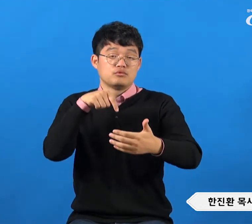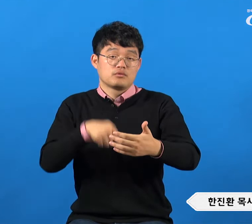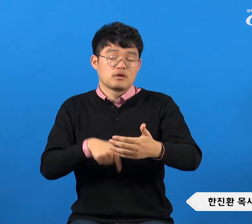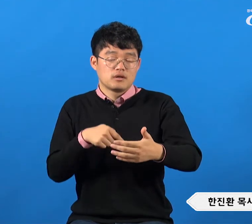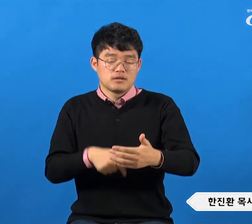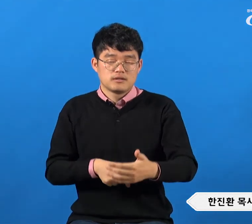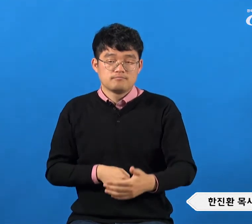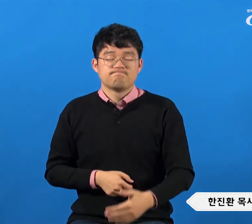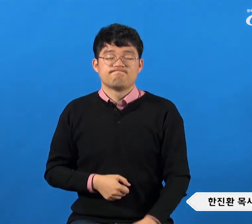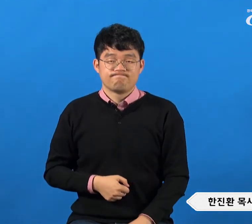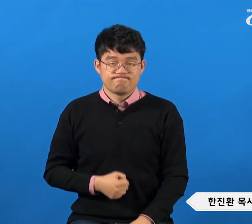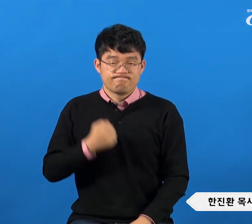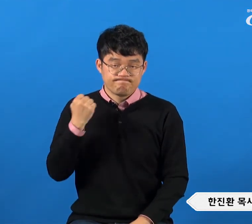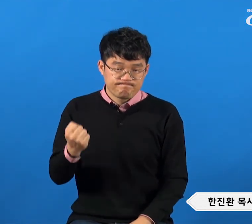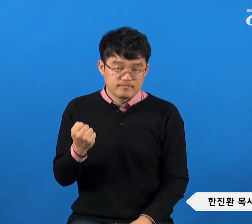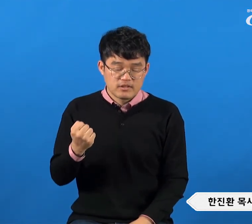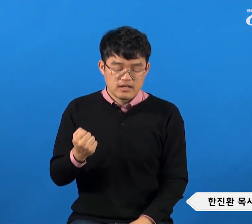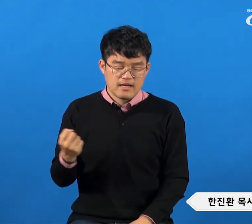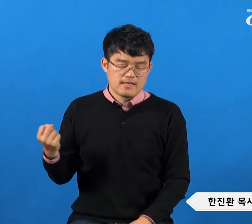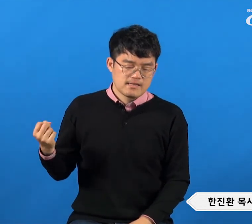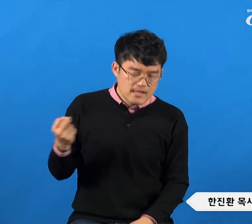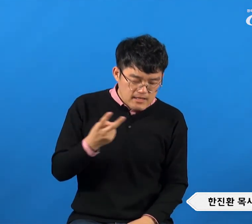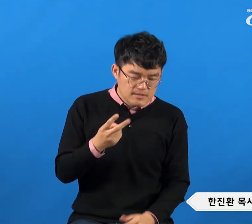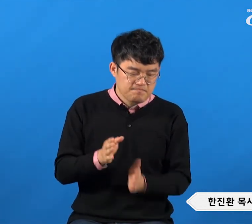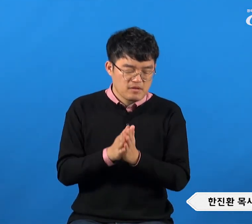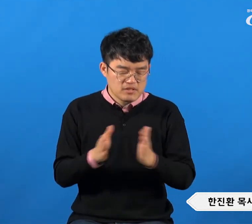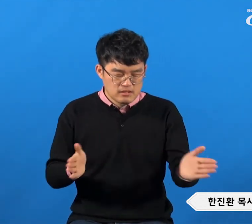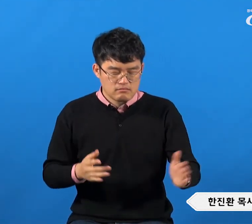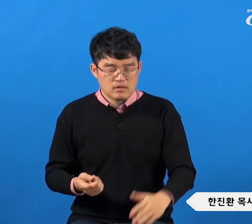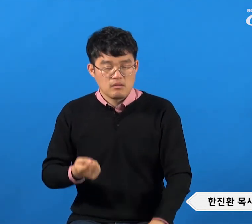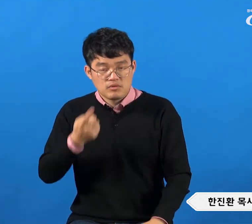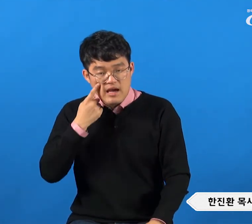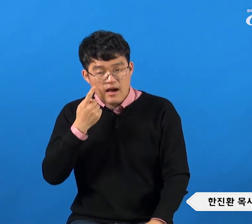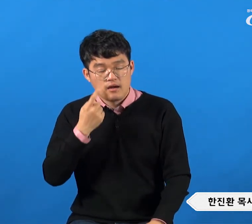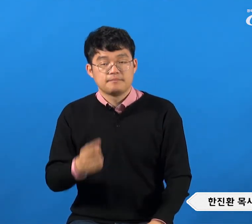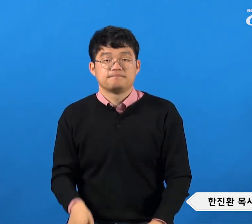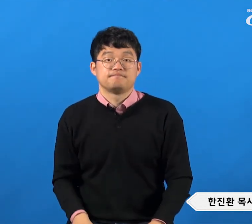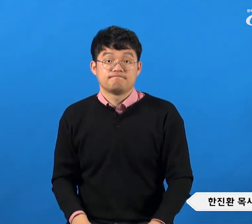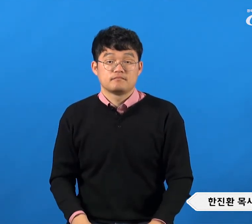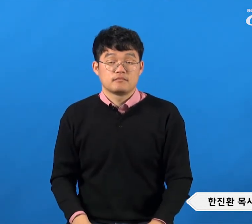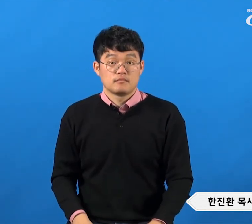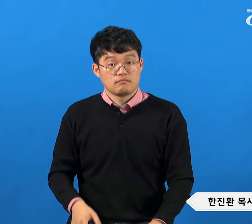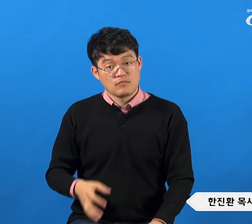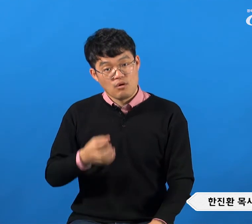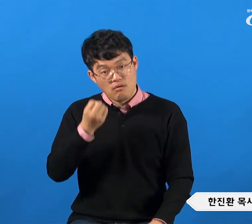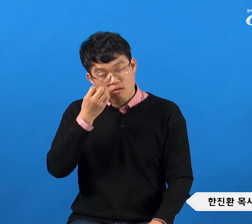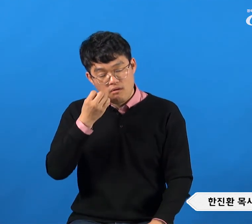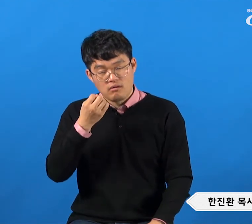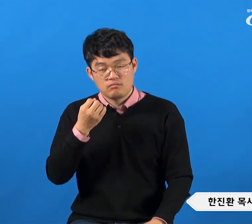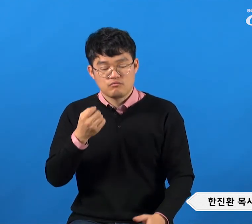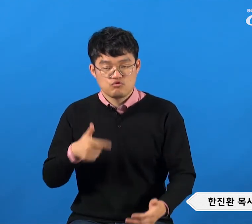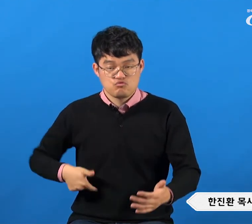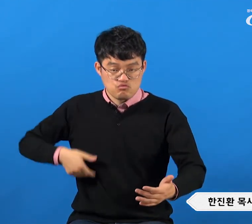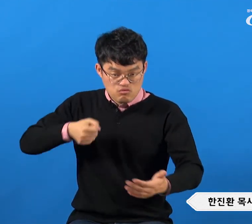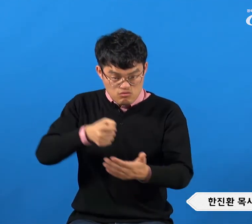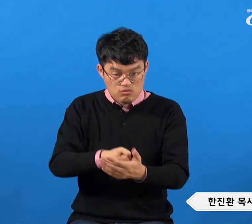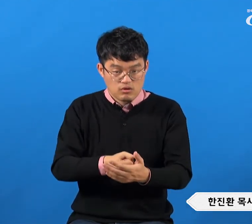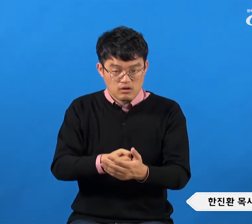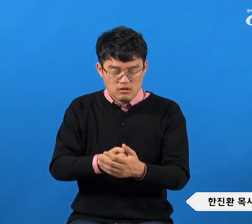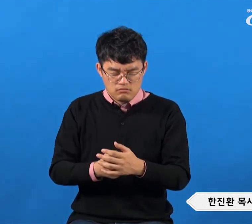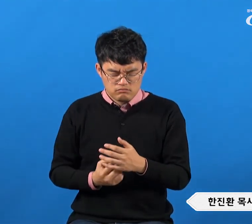마음속에서 그래, 밑바닥부터 다시 한번 시작해보자. 그 이상한 그런